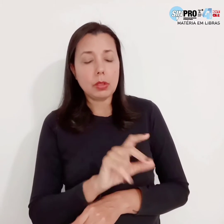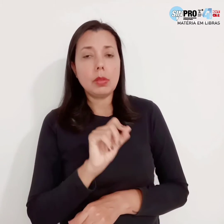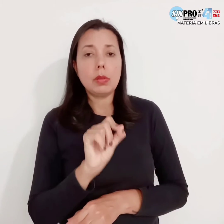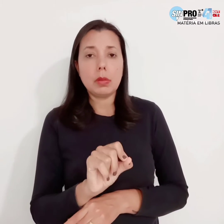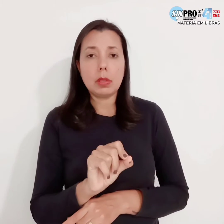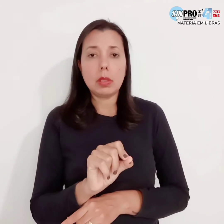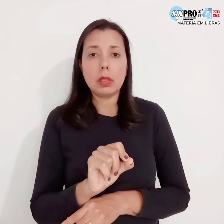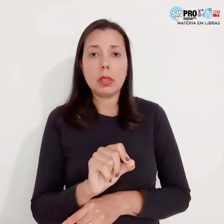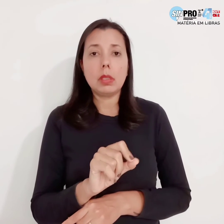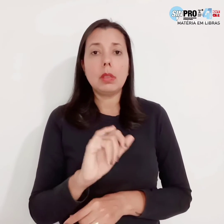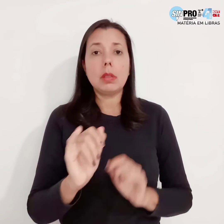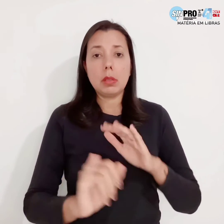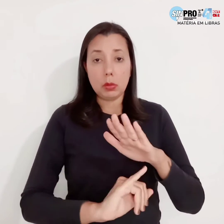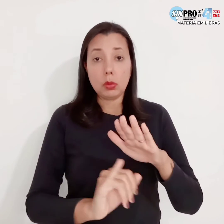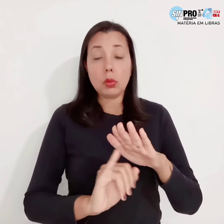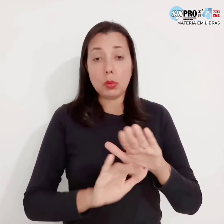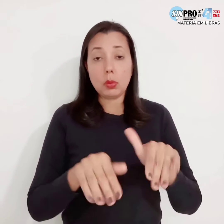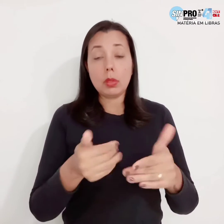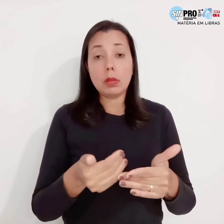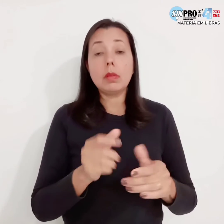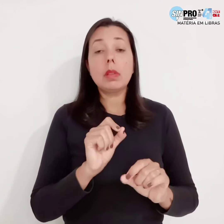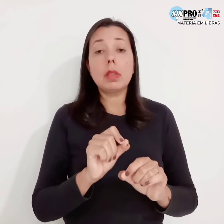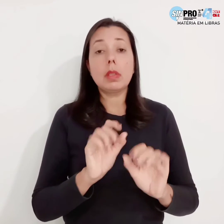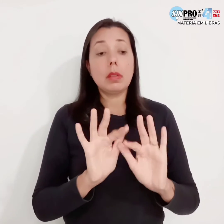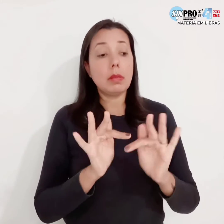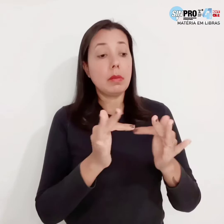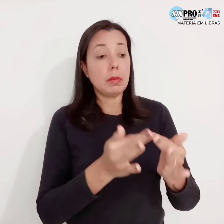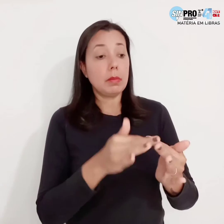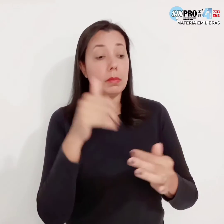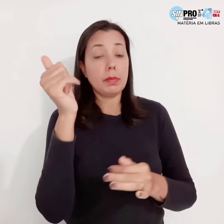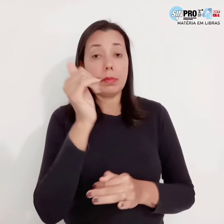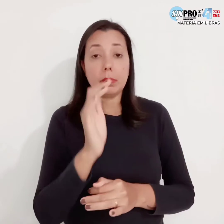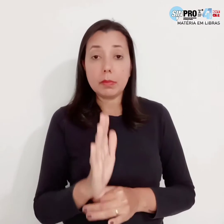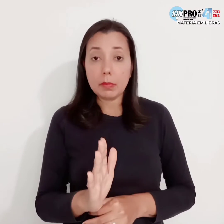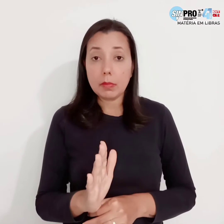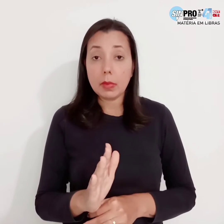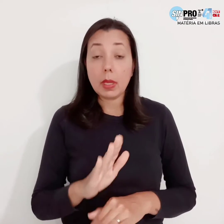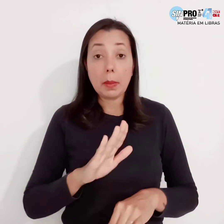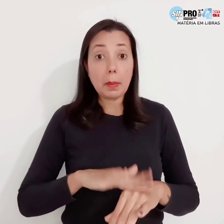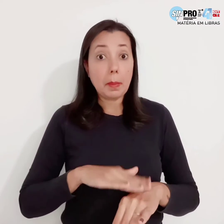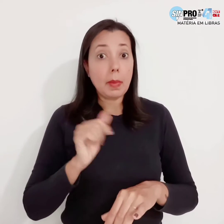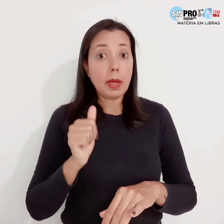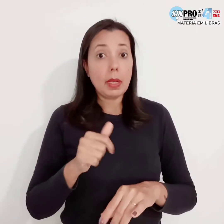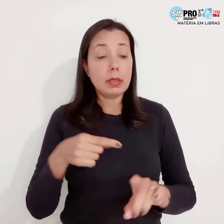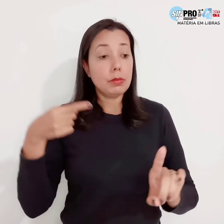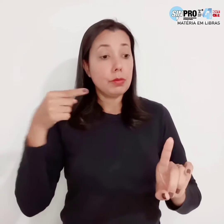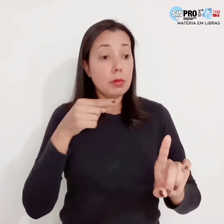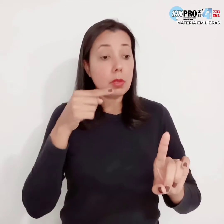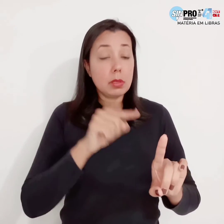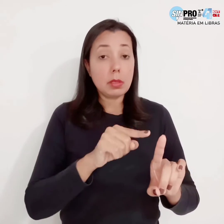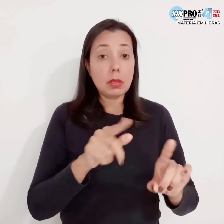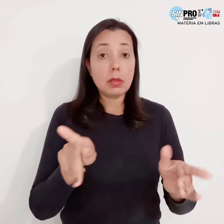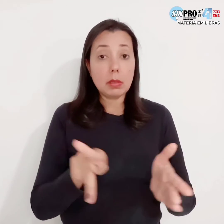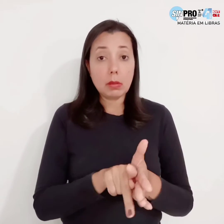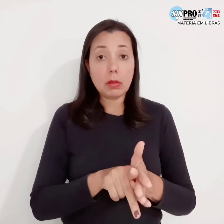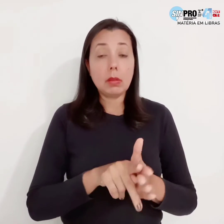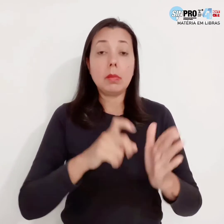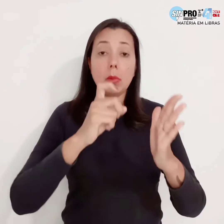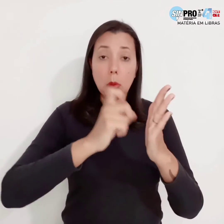pelos institutos é o de que famílias brasileiras mais afetadas pela inflação em